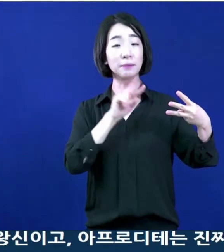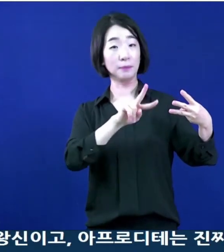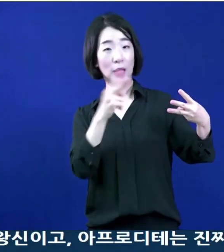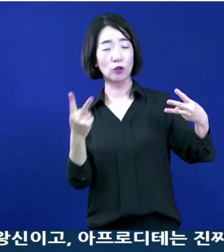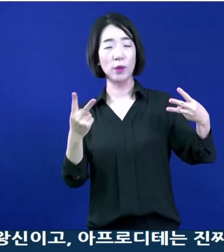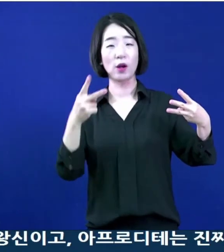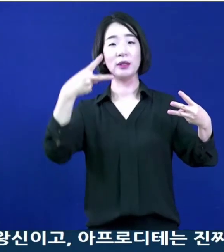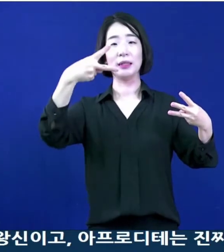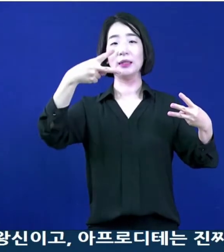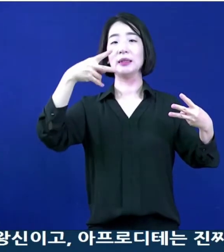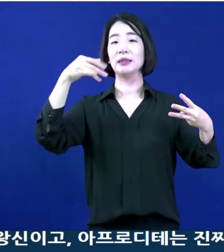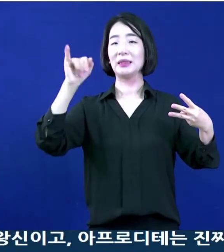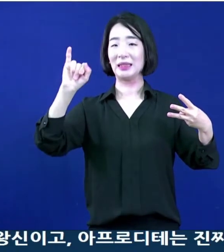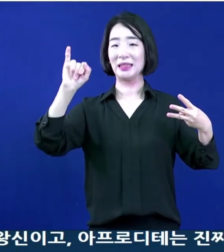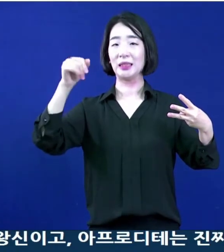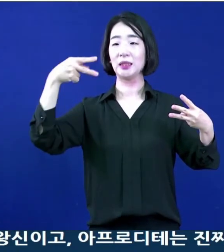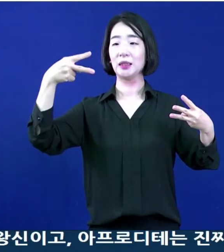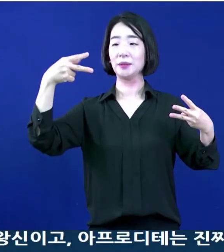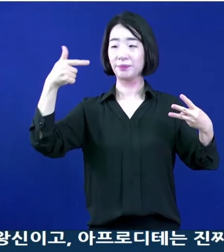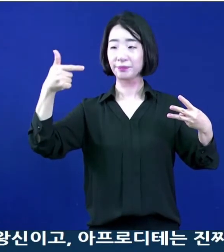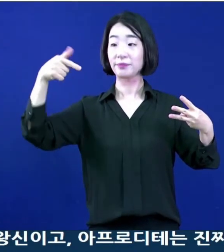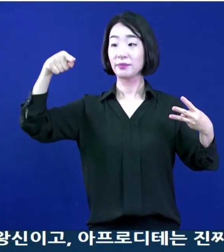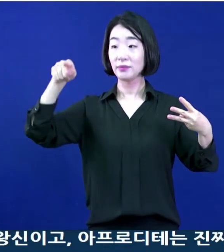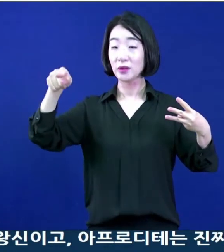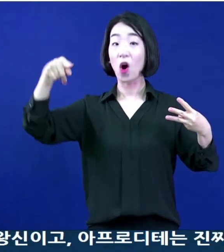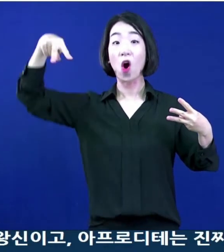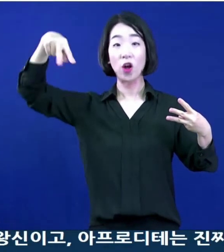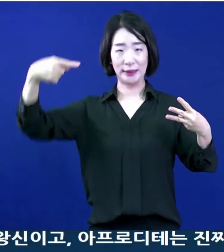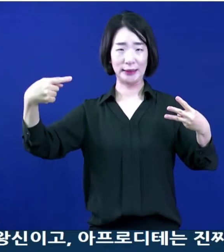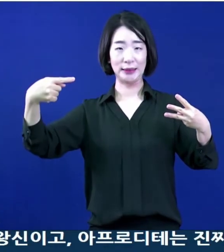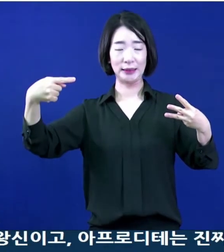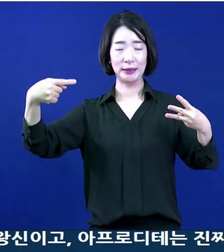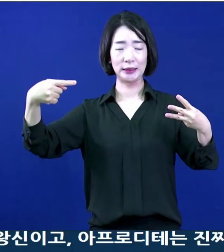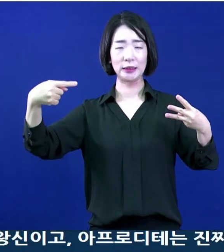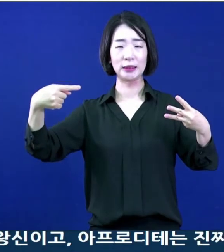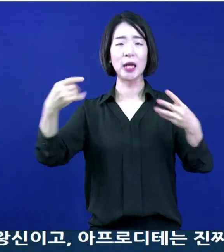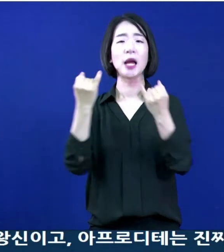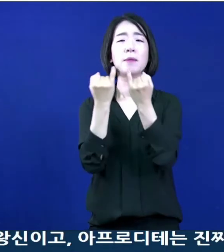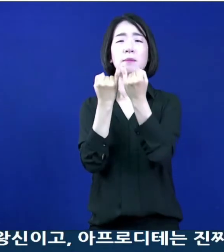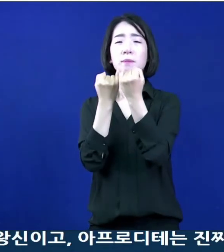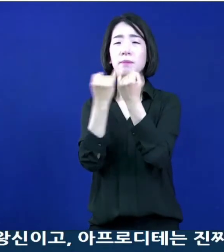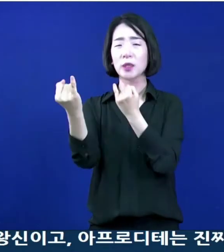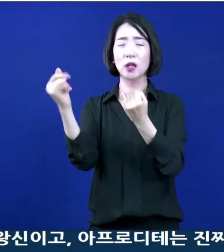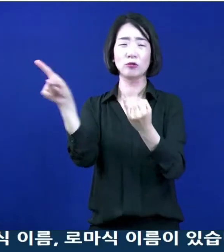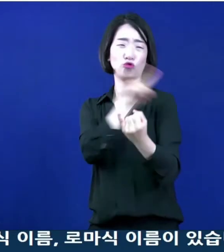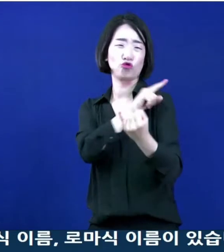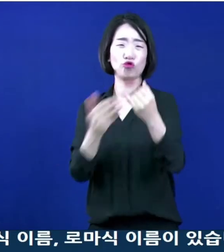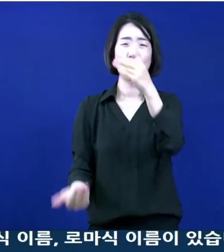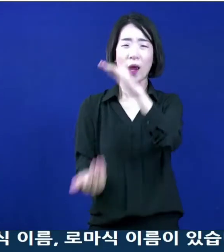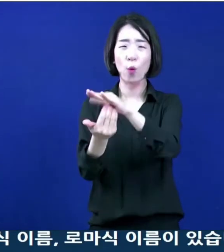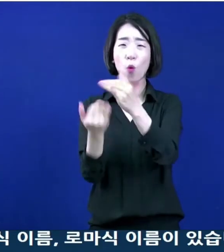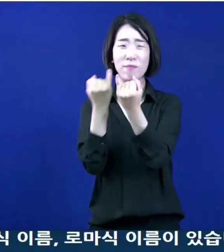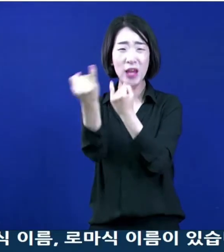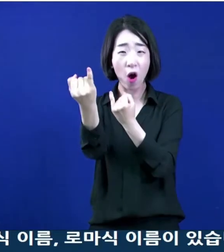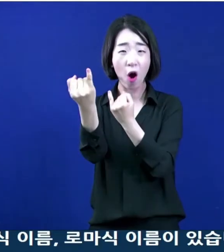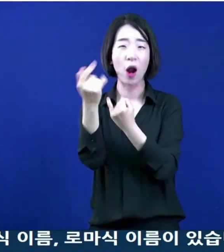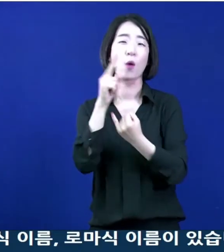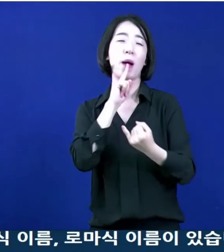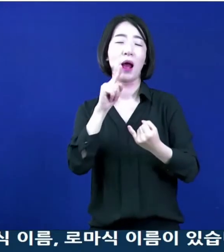비너스도 들어보셨죠? 그 미의 여신이에요. 근데 이 아르테미스, 아데미는 무슨